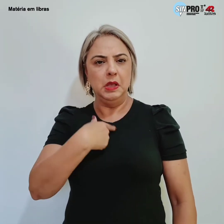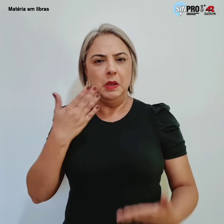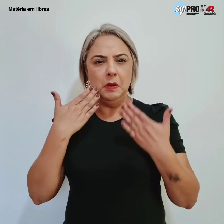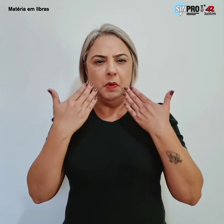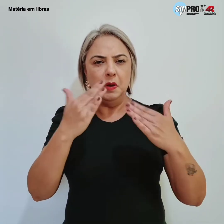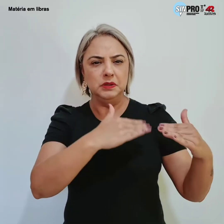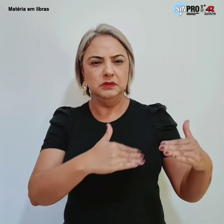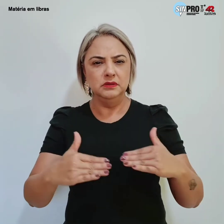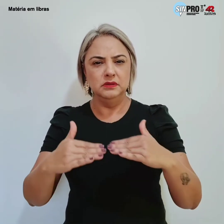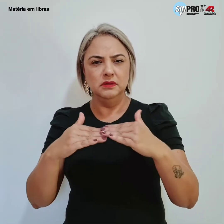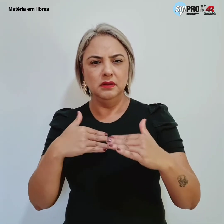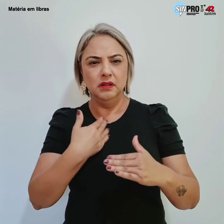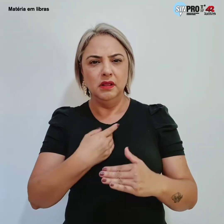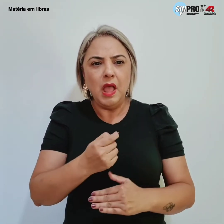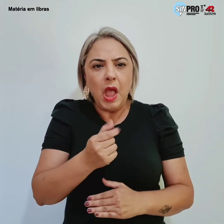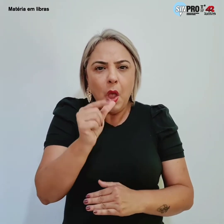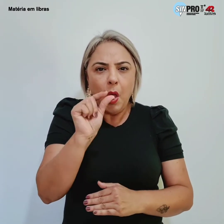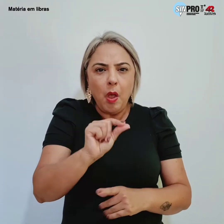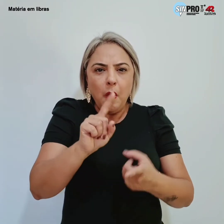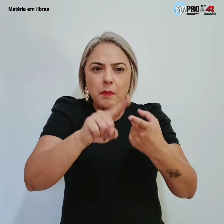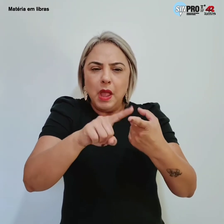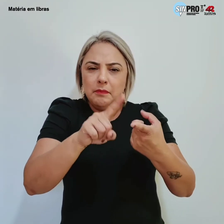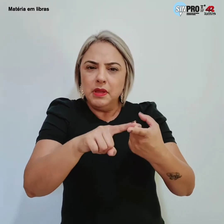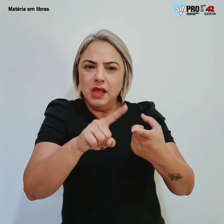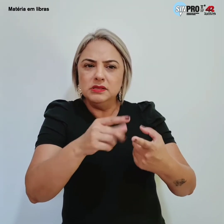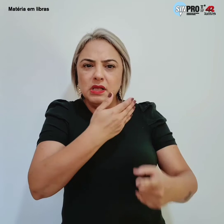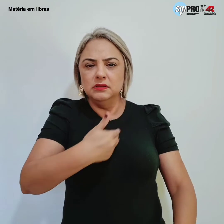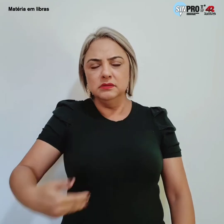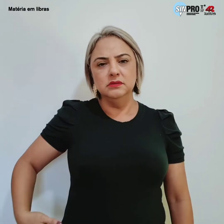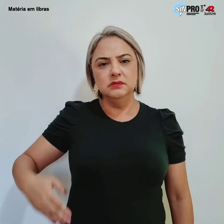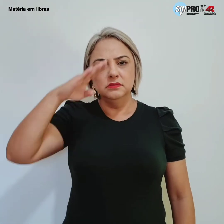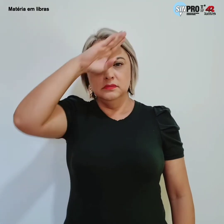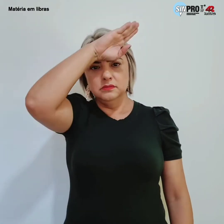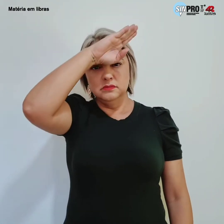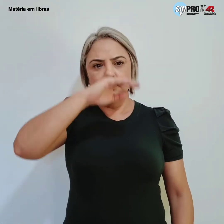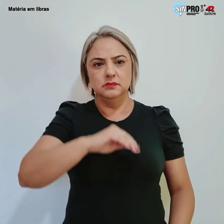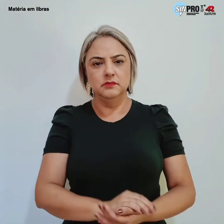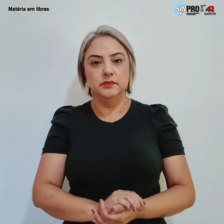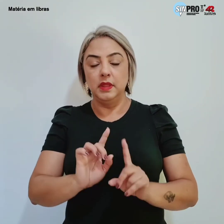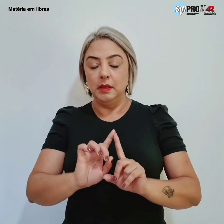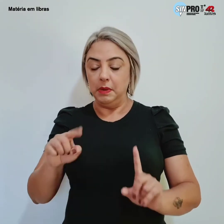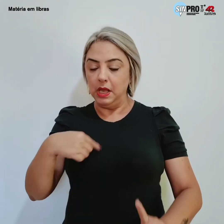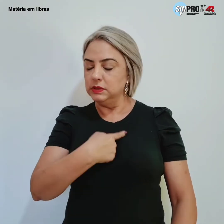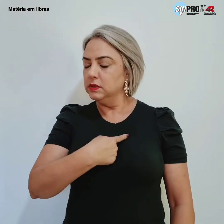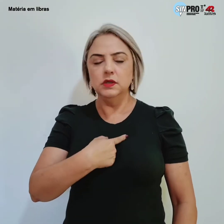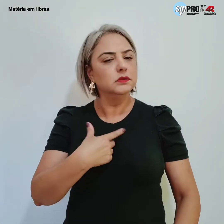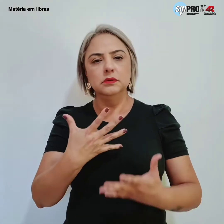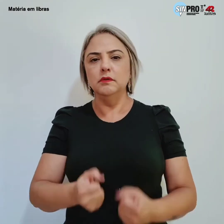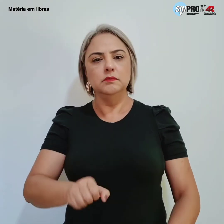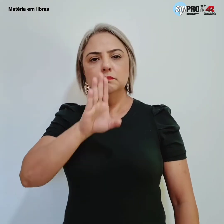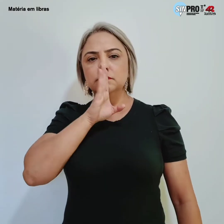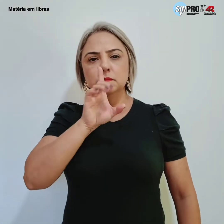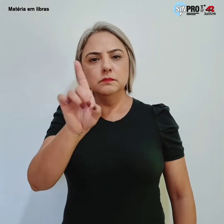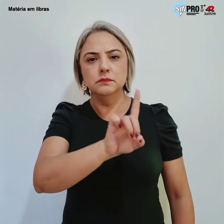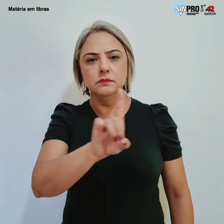a nossa democracia está por um fio diante do governo Bolsonaro. Mas nós não vamos nos calar.